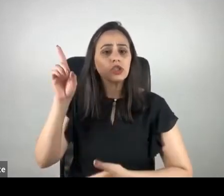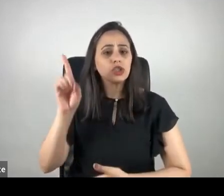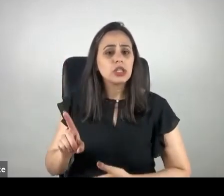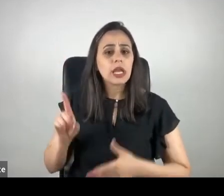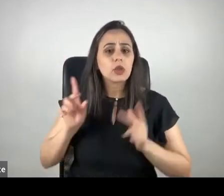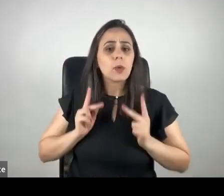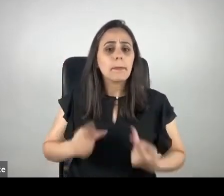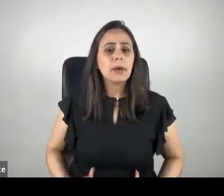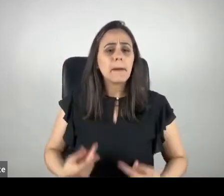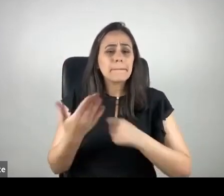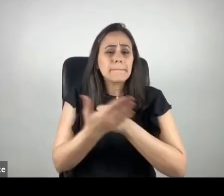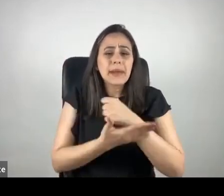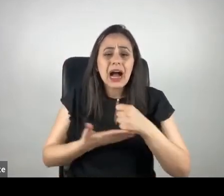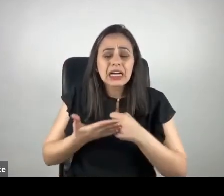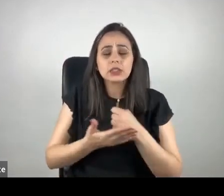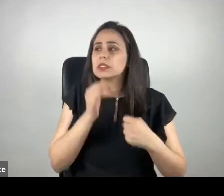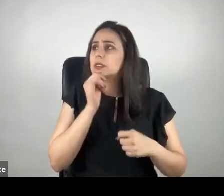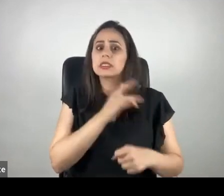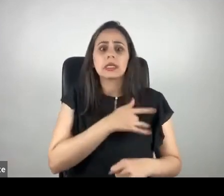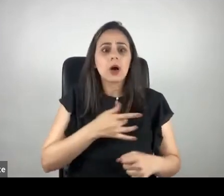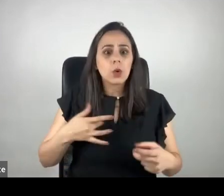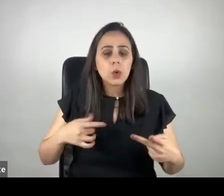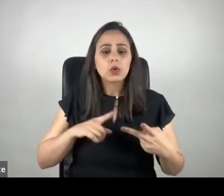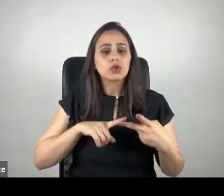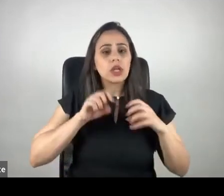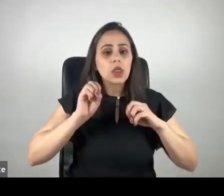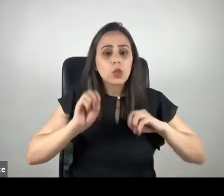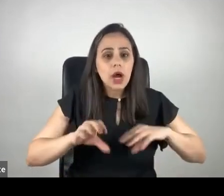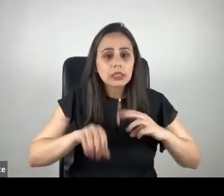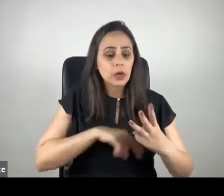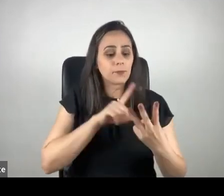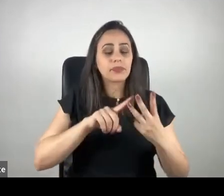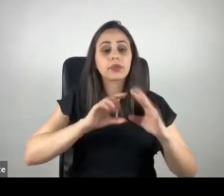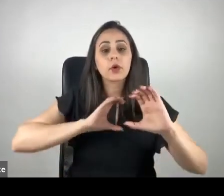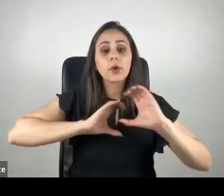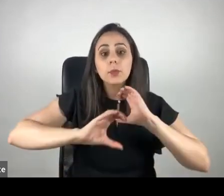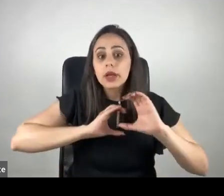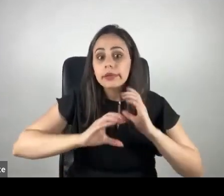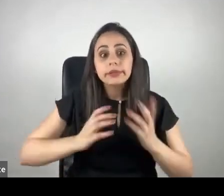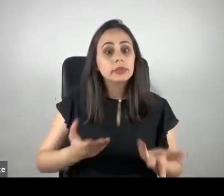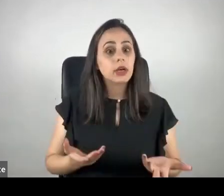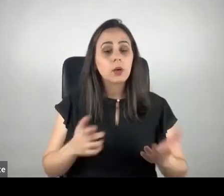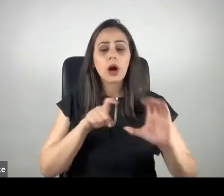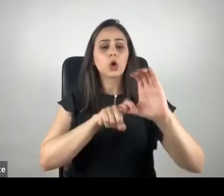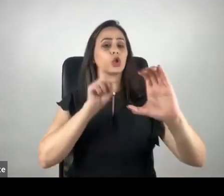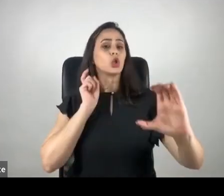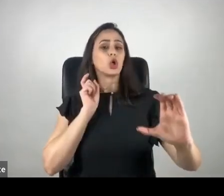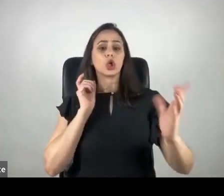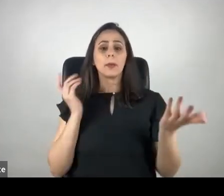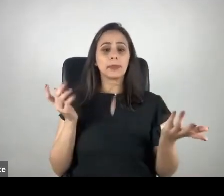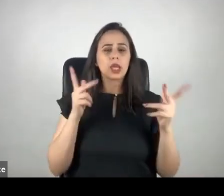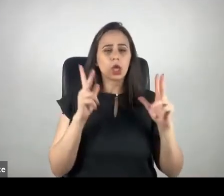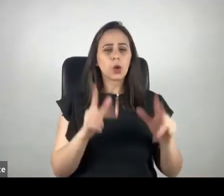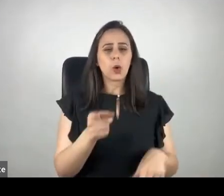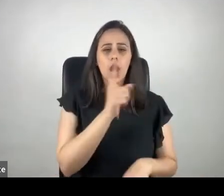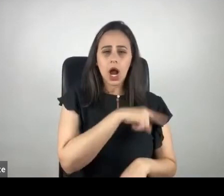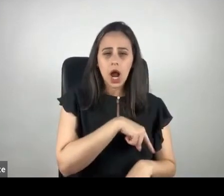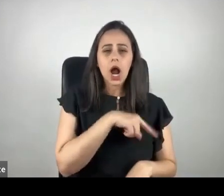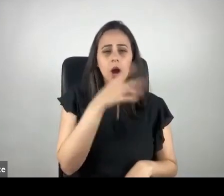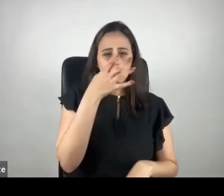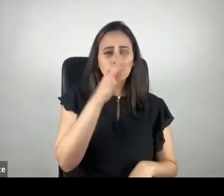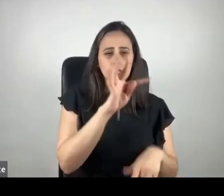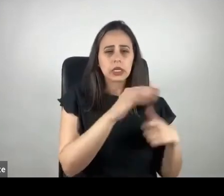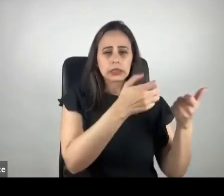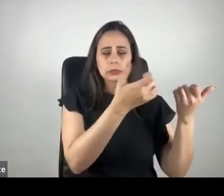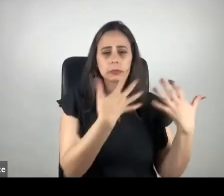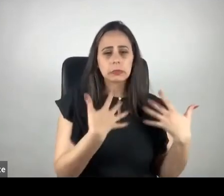básicos de saúde, educação, comunicação e autonomia, como Thierry falou, de ir